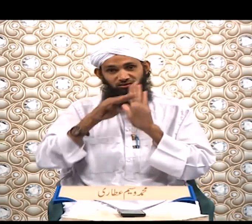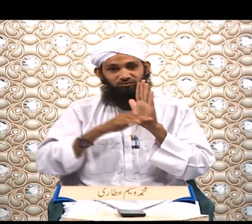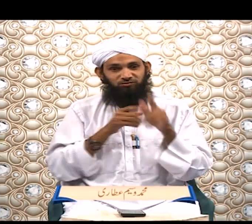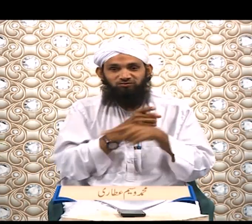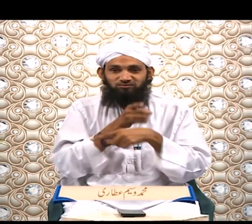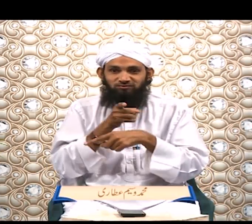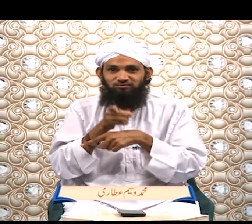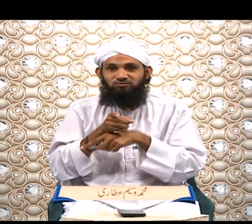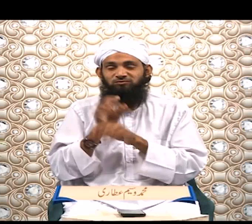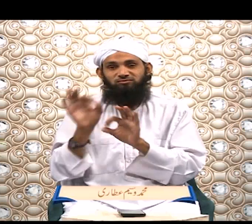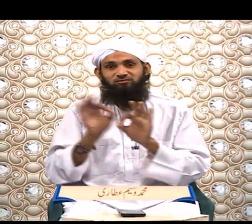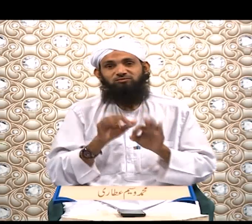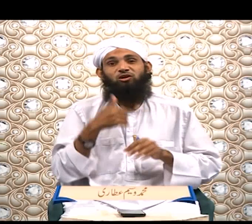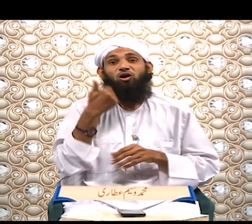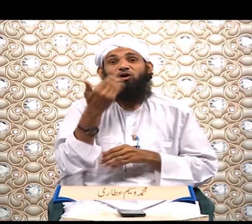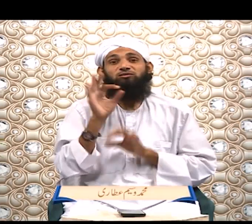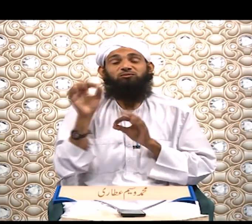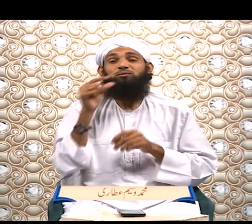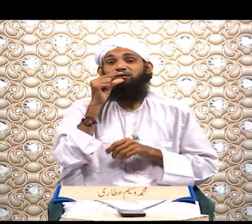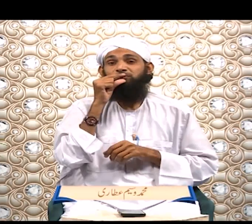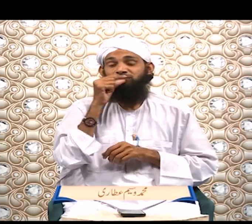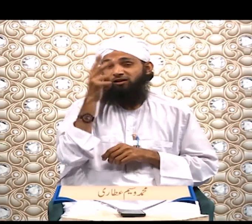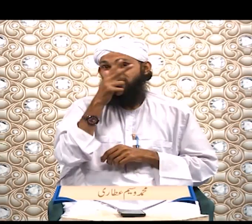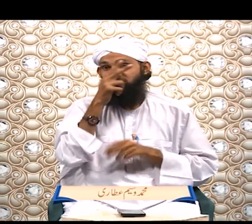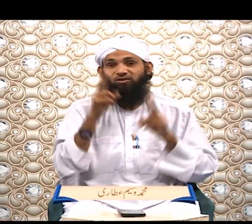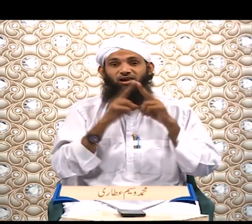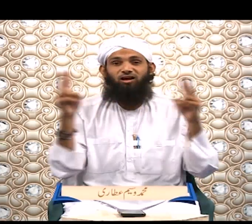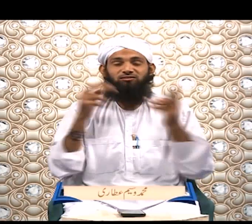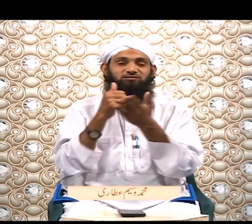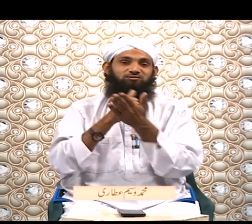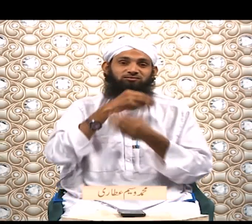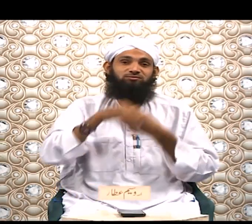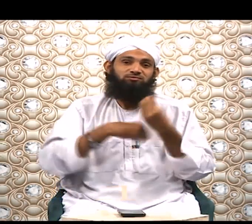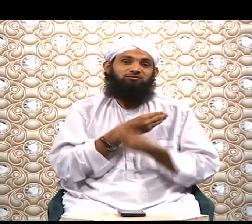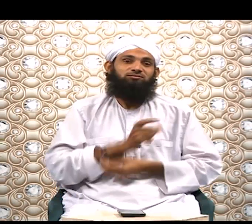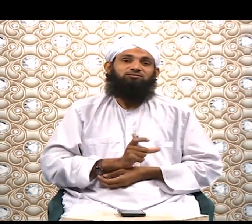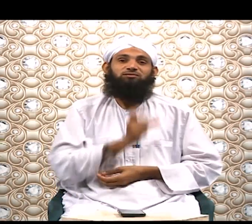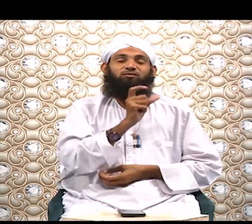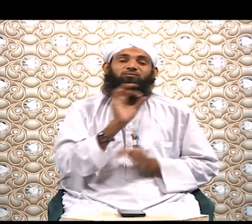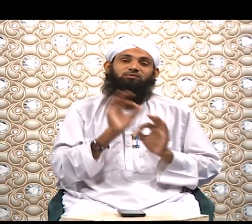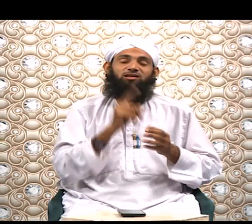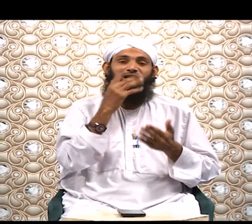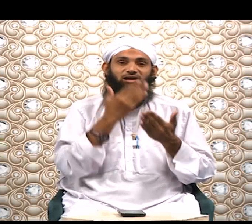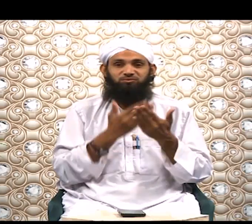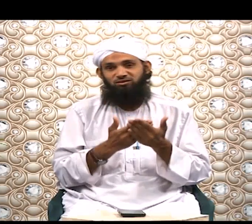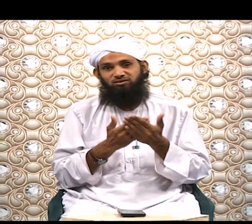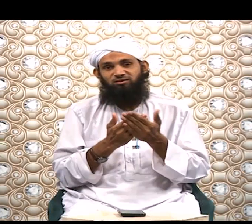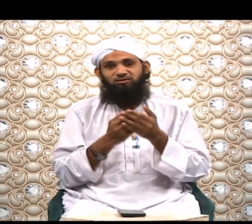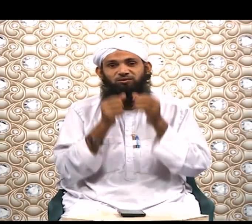کرنے اور اس ماہ میں نفلی روزے رکھنے کی توفیق عطا فرمائے۔ آمین بجاہ النبی الامین صلی اللہ علیہ